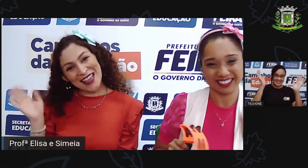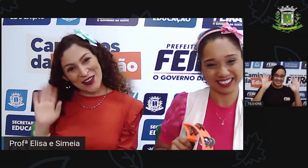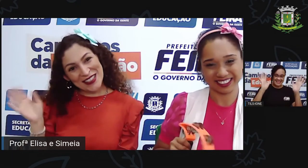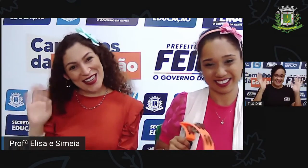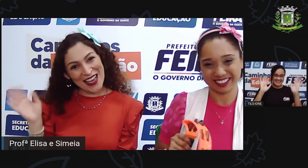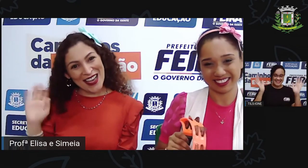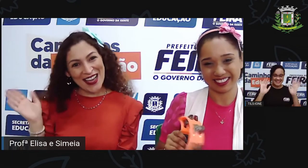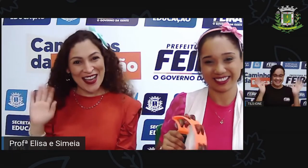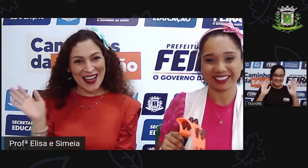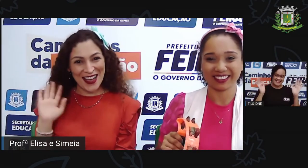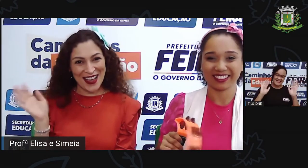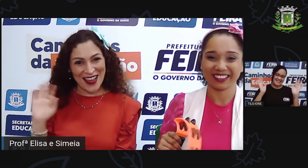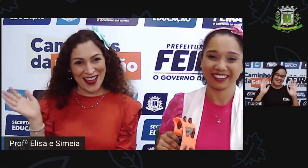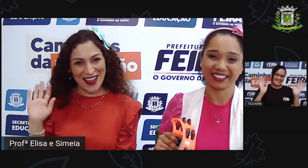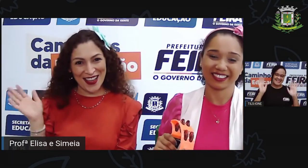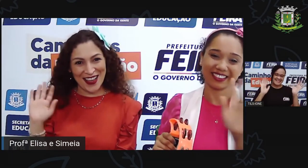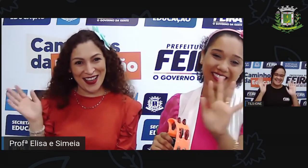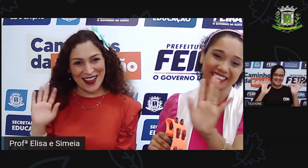Tchau, tchau.